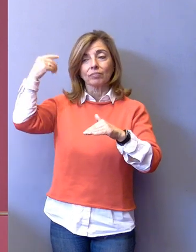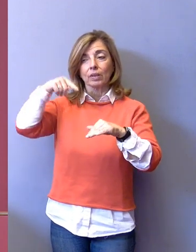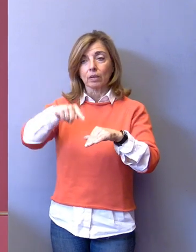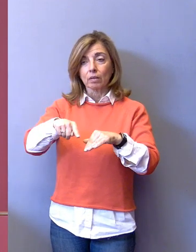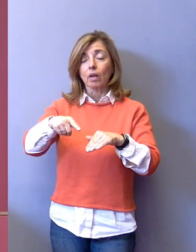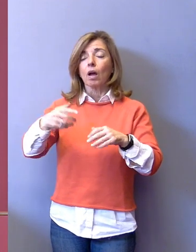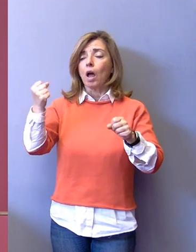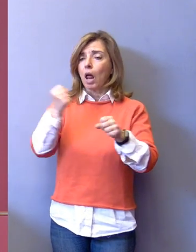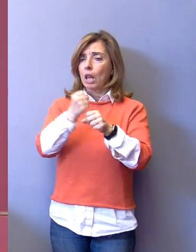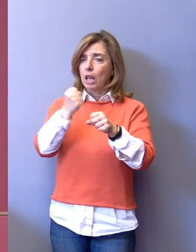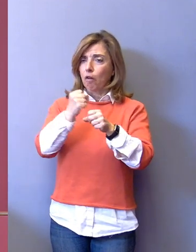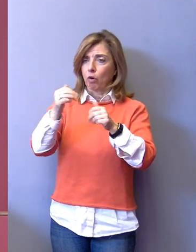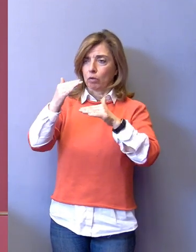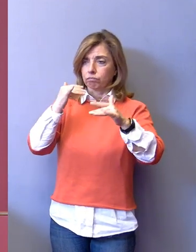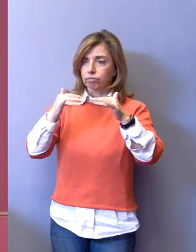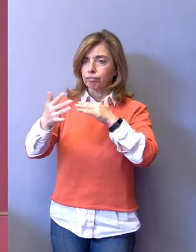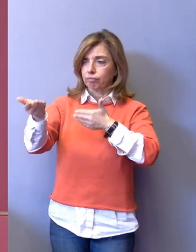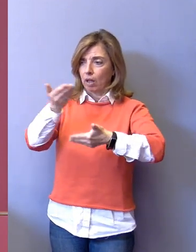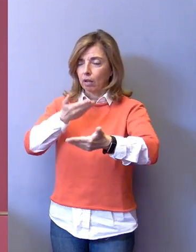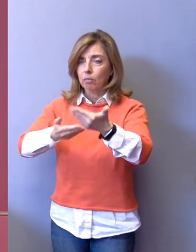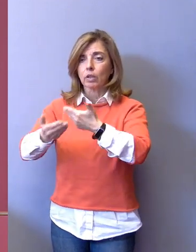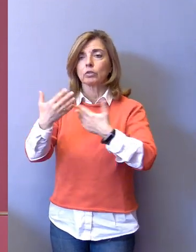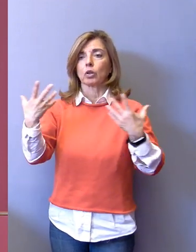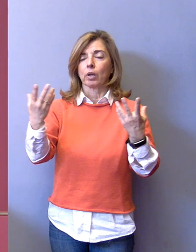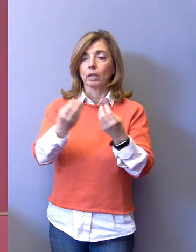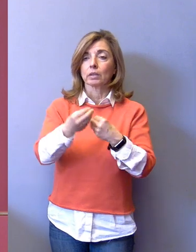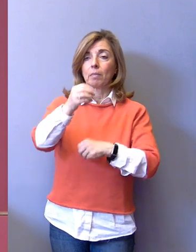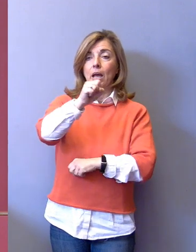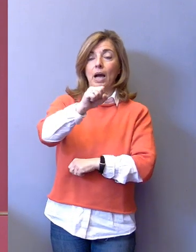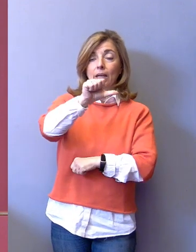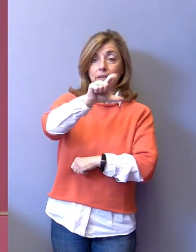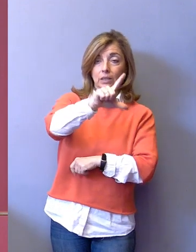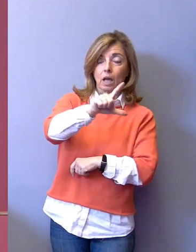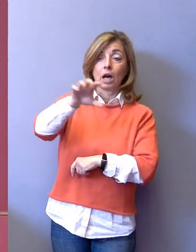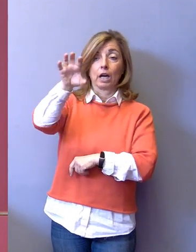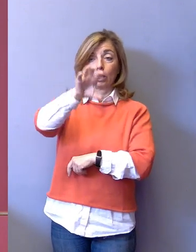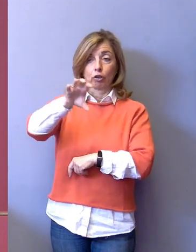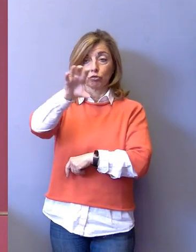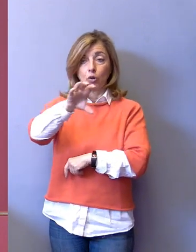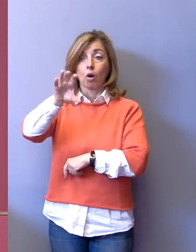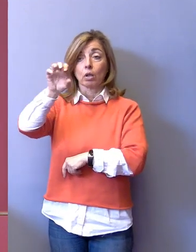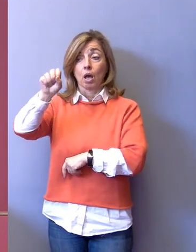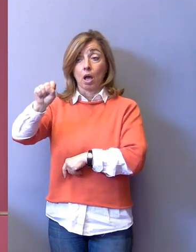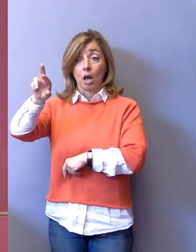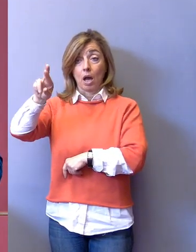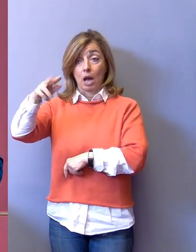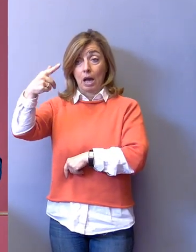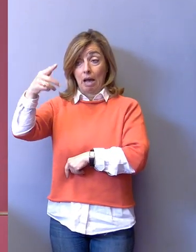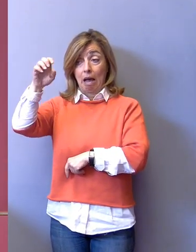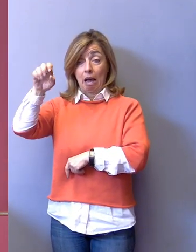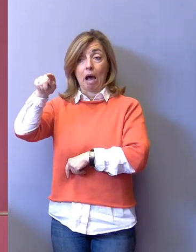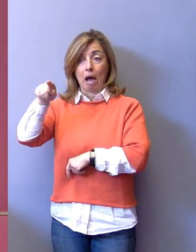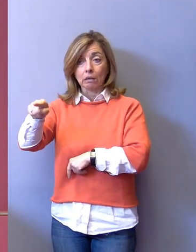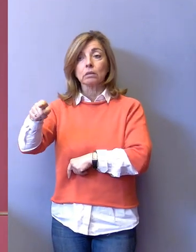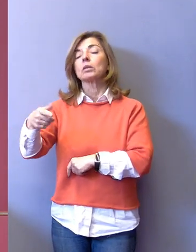con altra amministrazione con la regione con l'ASL un'arte che ci ha portato a realizzare